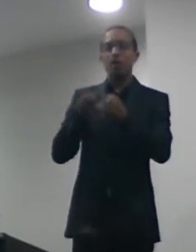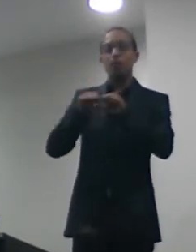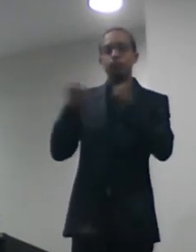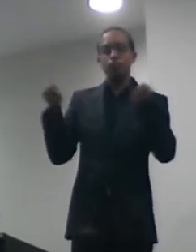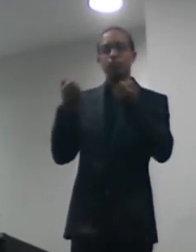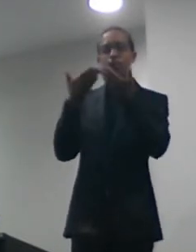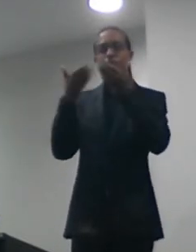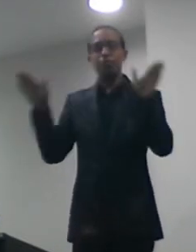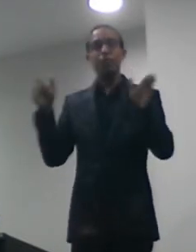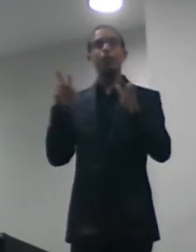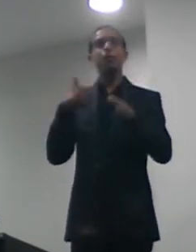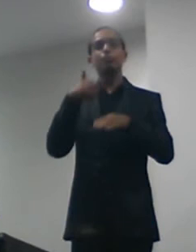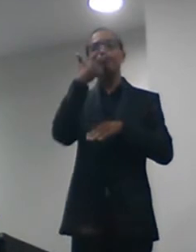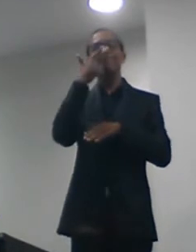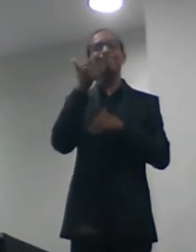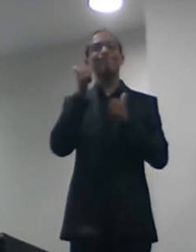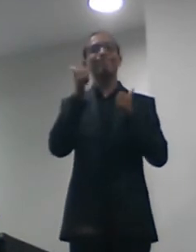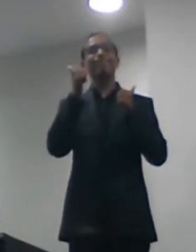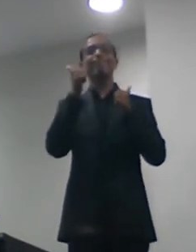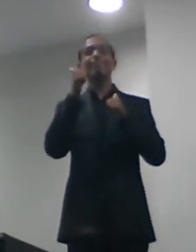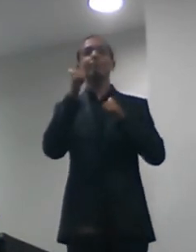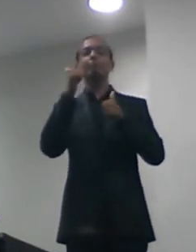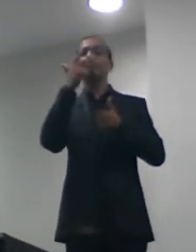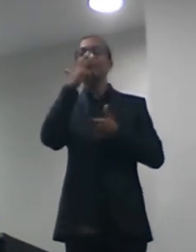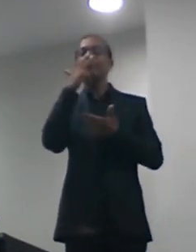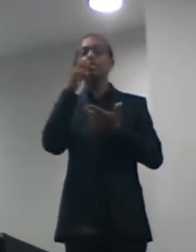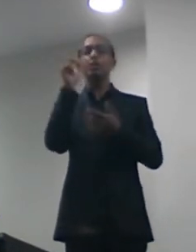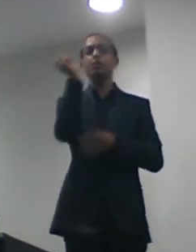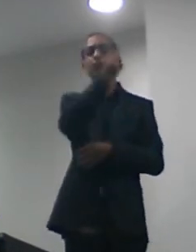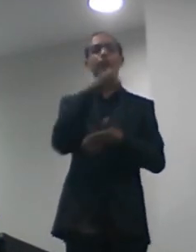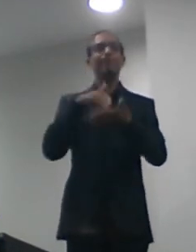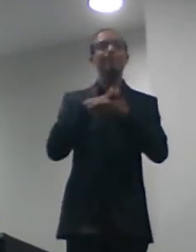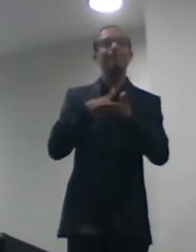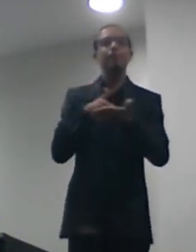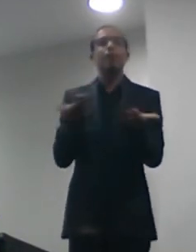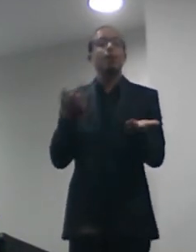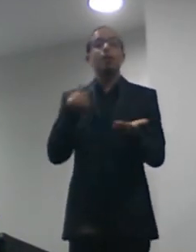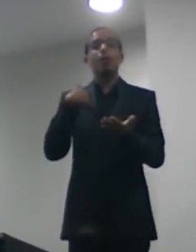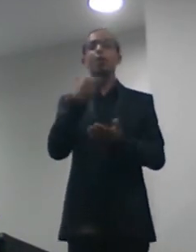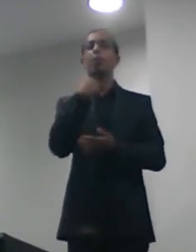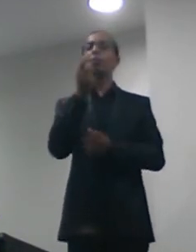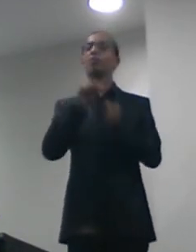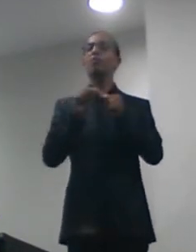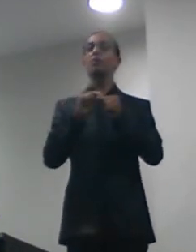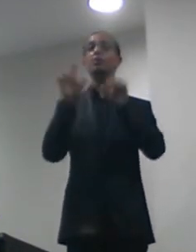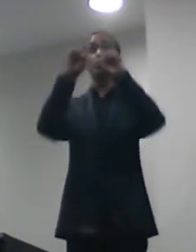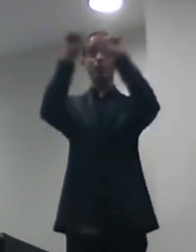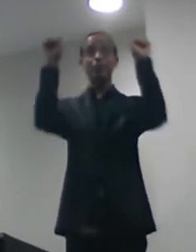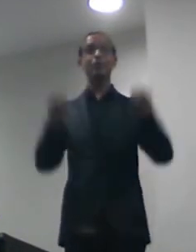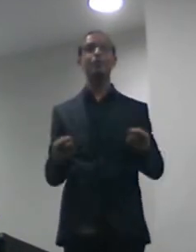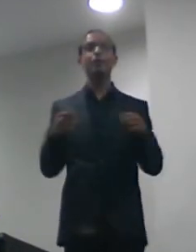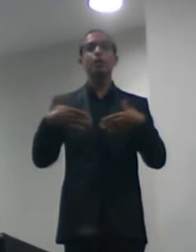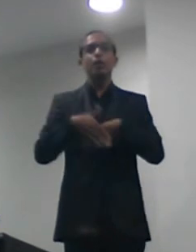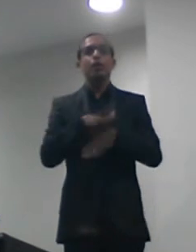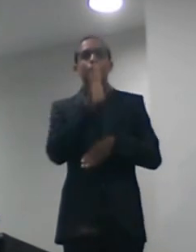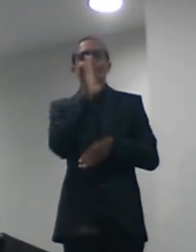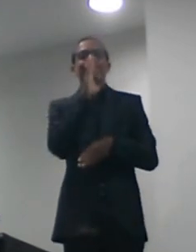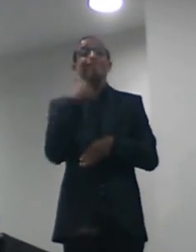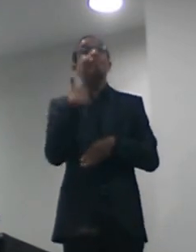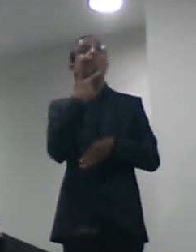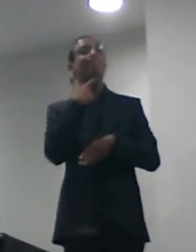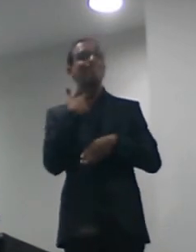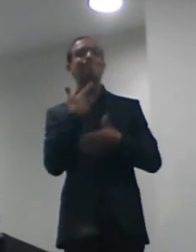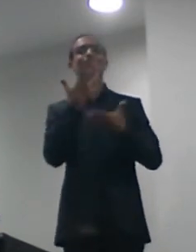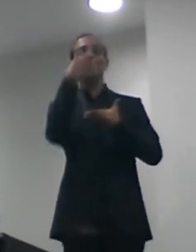romper com essa inércia da jurisdição. Infelizmente eu não posso fazer nada, o sistema não me permite, mas eu quero fazer